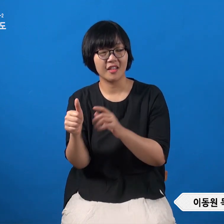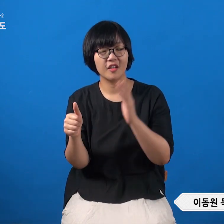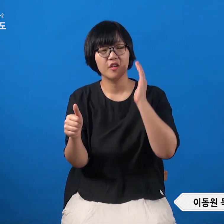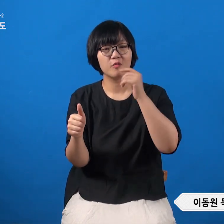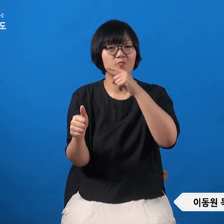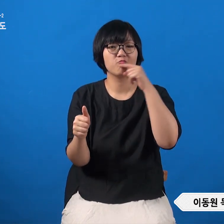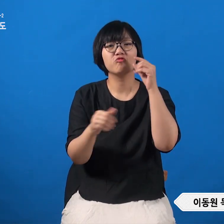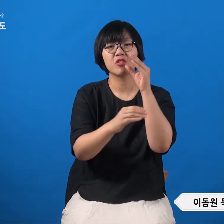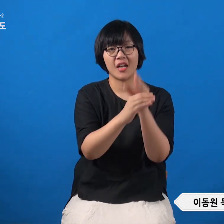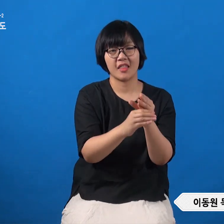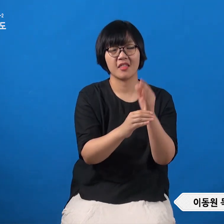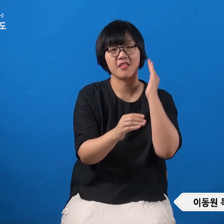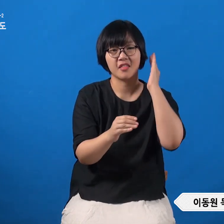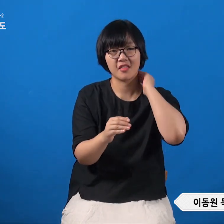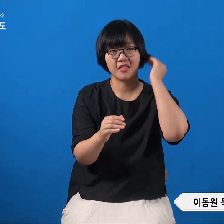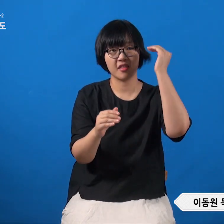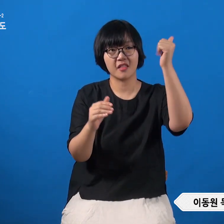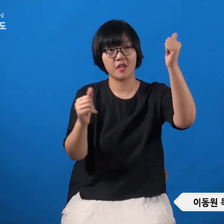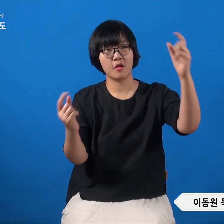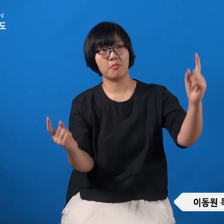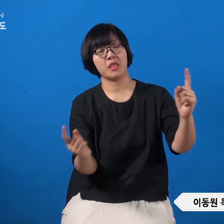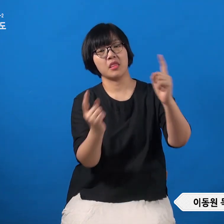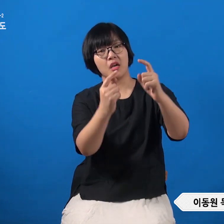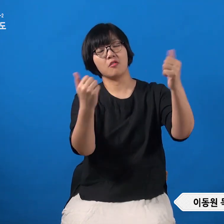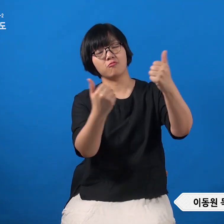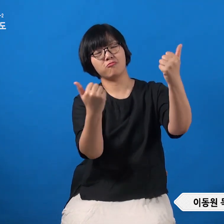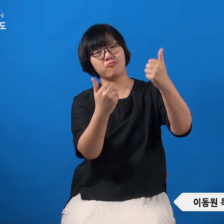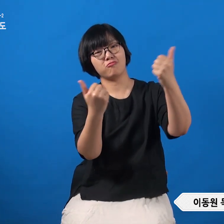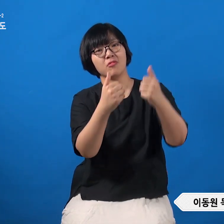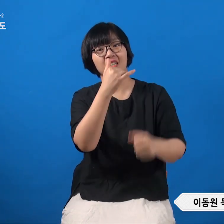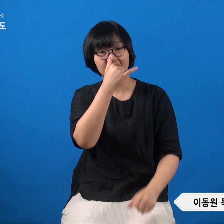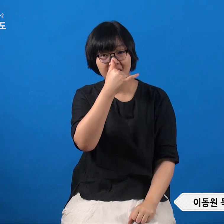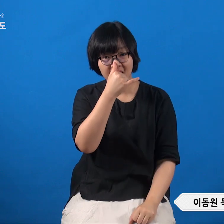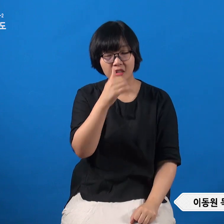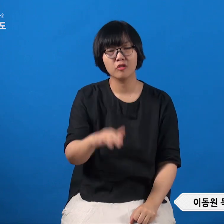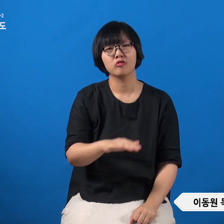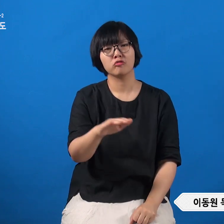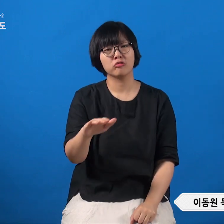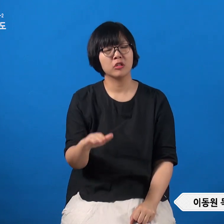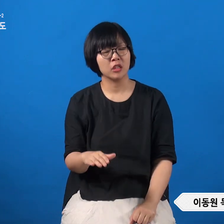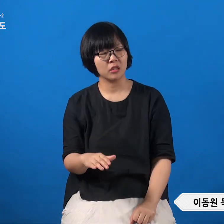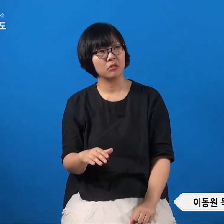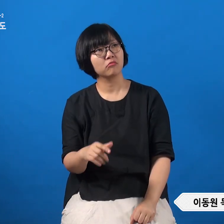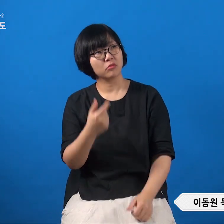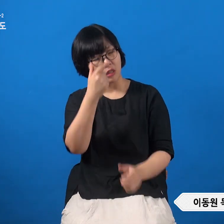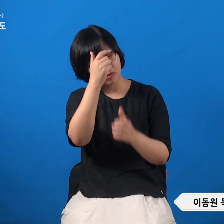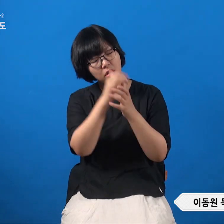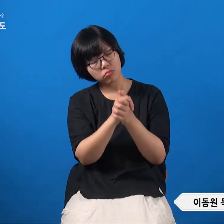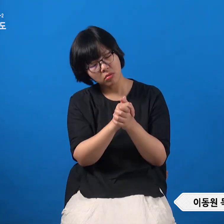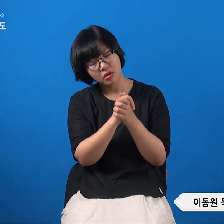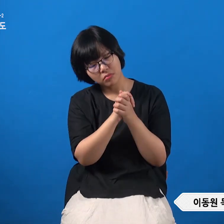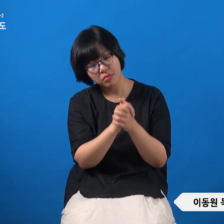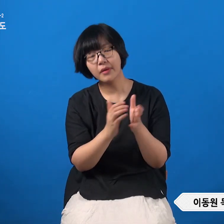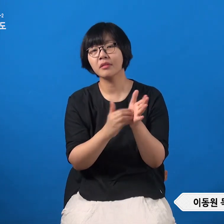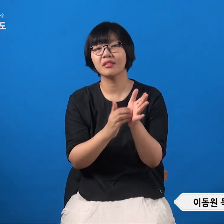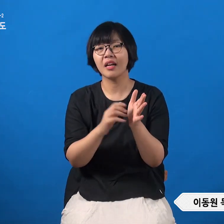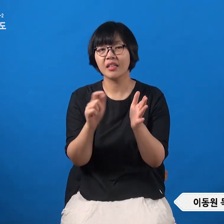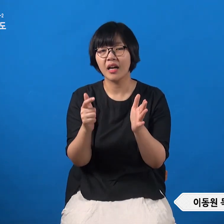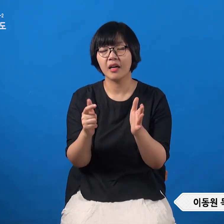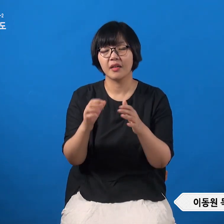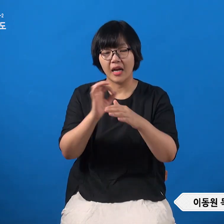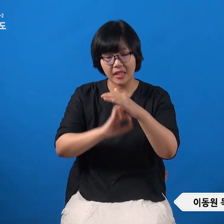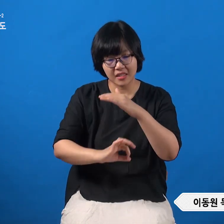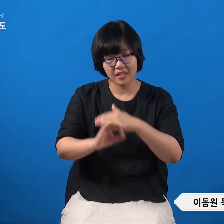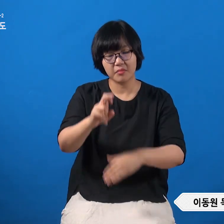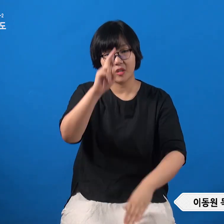하루에 한 끼라도 금식하면서, 내가 편리한 시간 하루에 한 끼라도, 가능하면 아침 시간이라도 아침에 금식하기 더